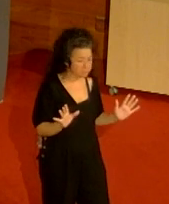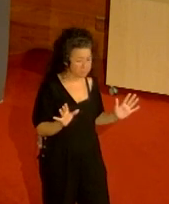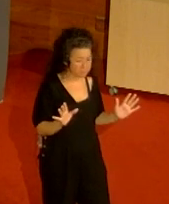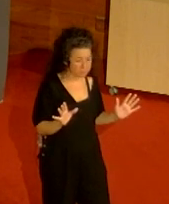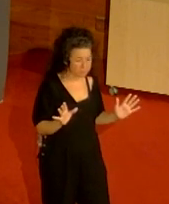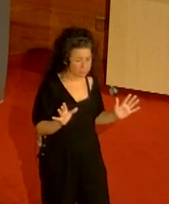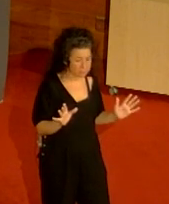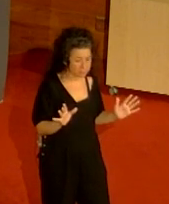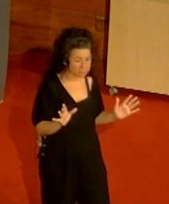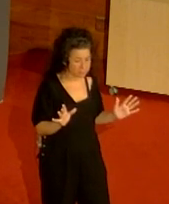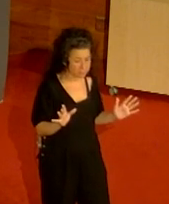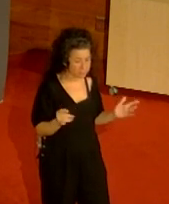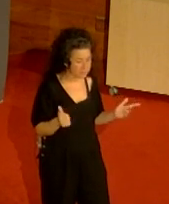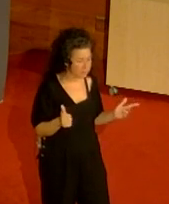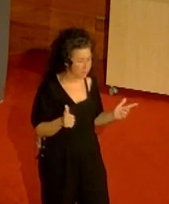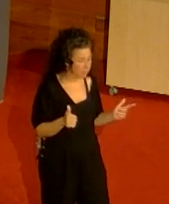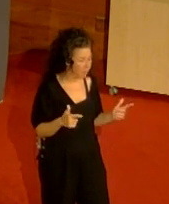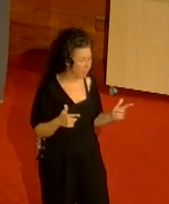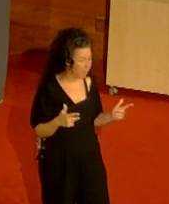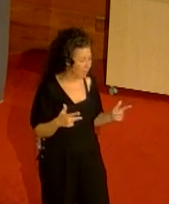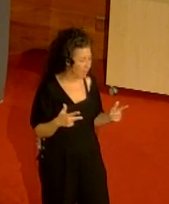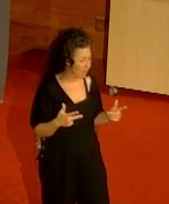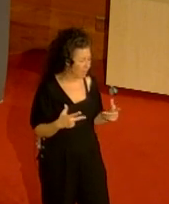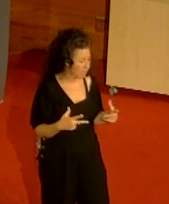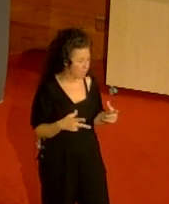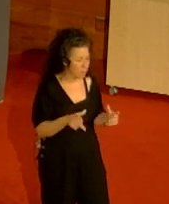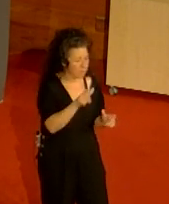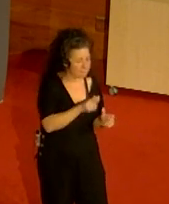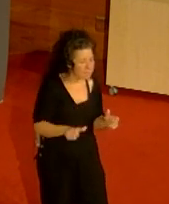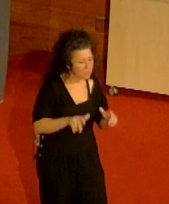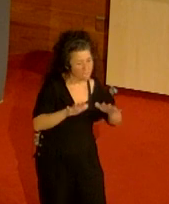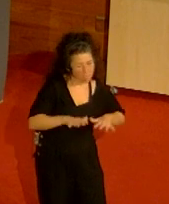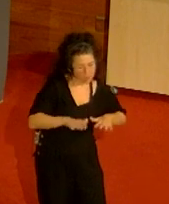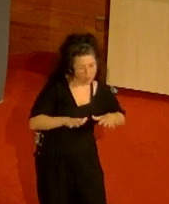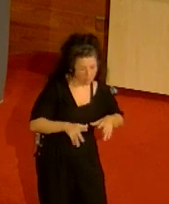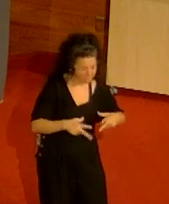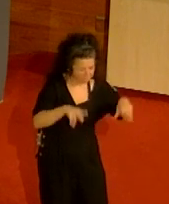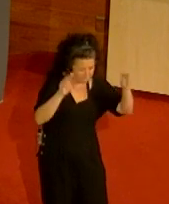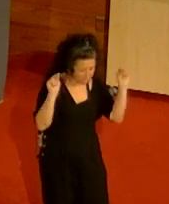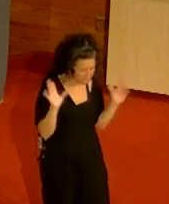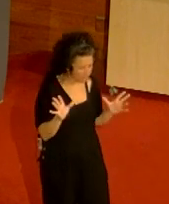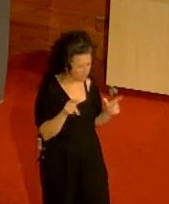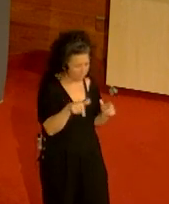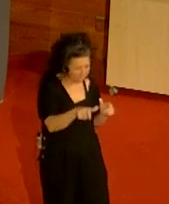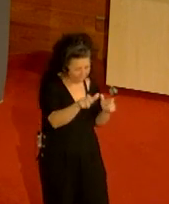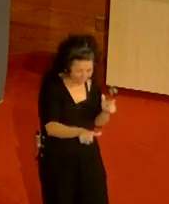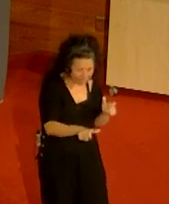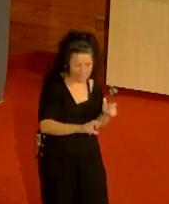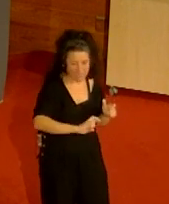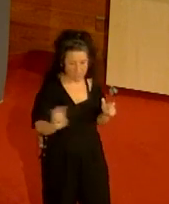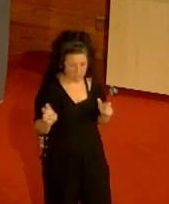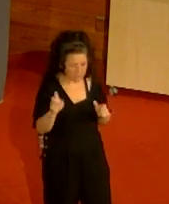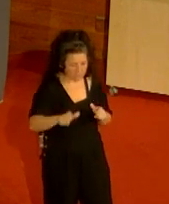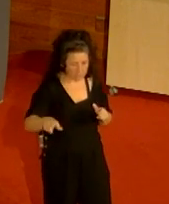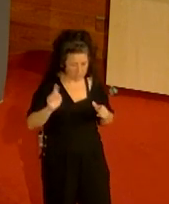ser una persona adulada, tanto él pues como muchos otros culpables que hay por ahí. Y creo que esta función del periodismo pues